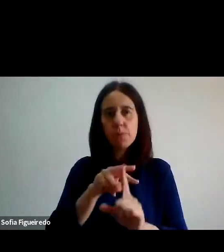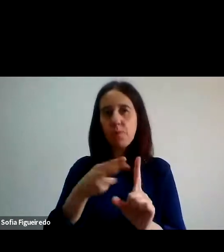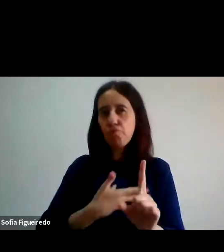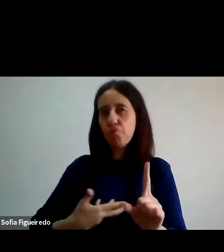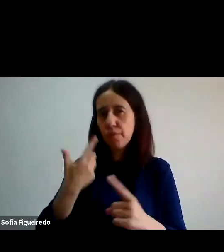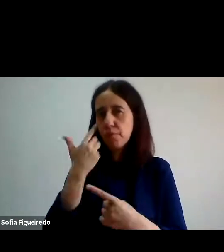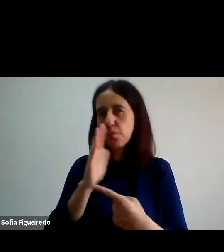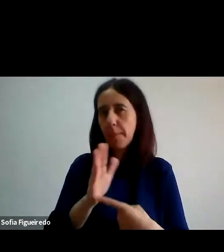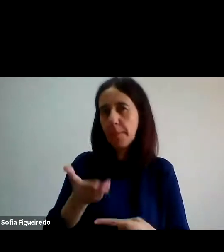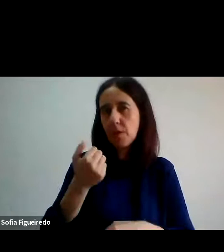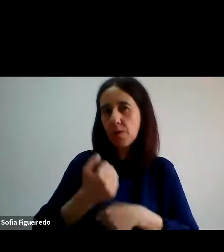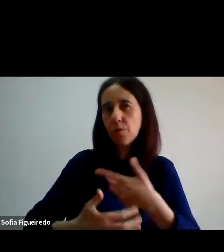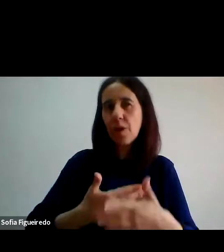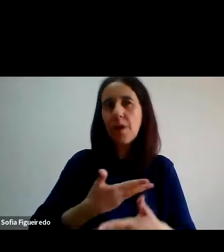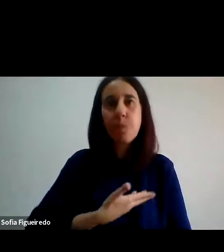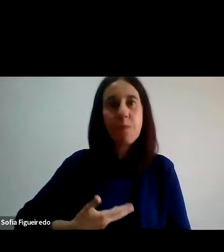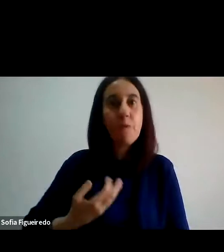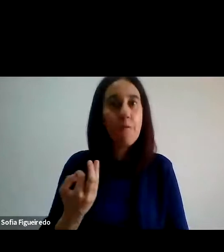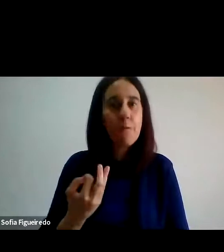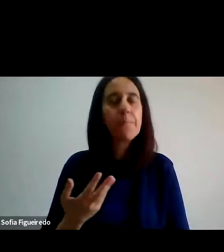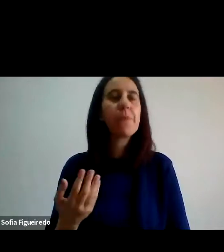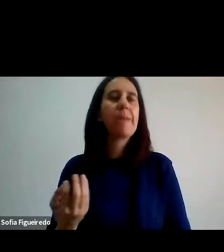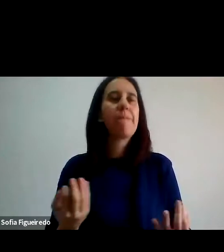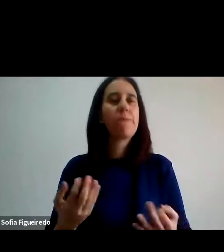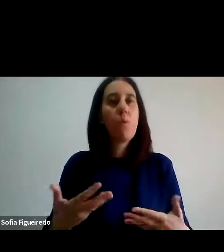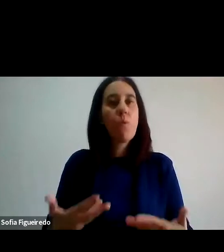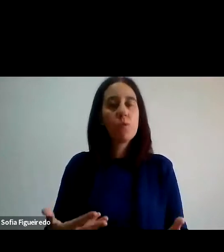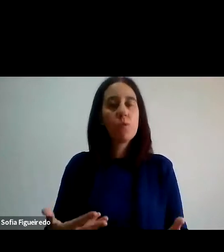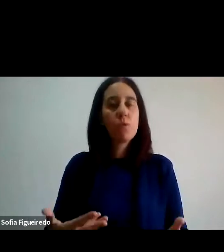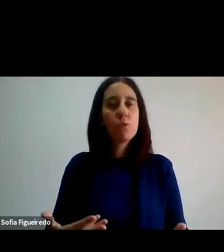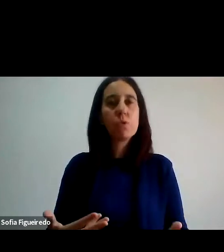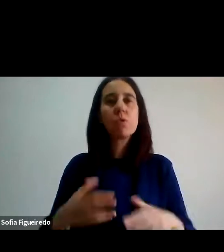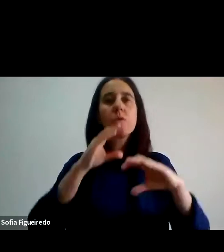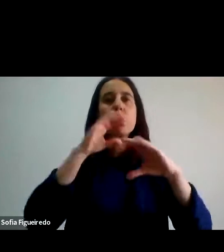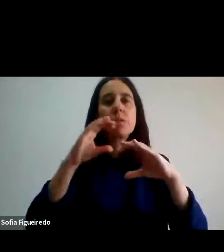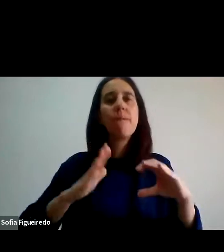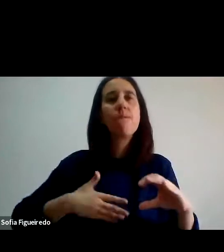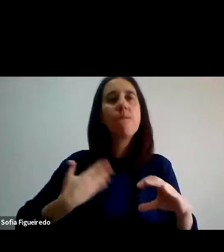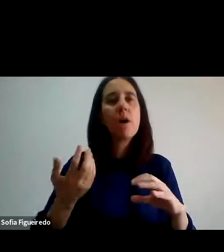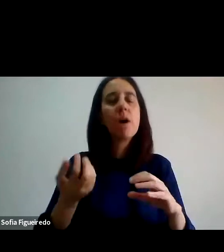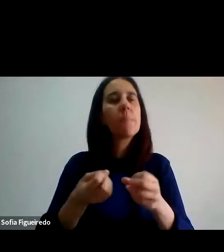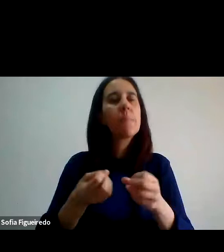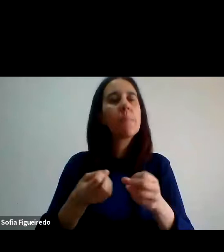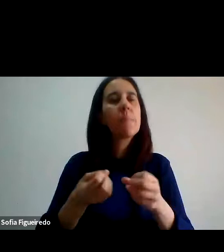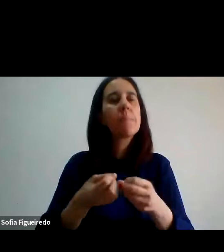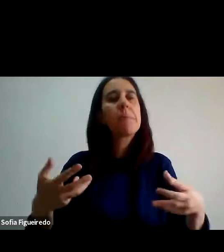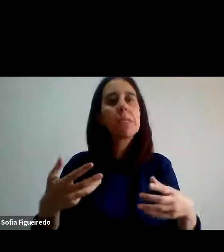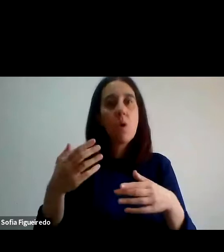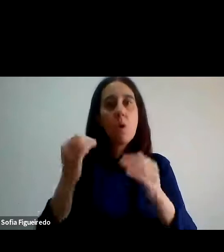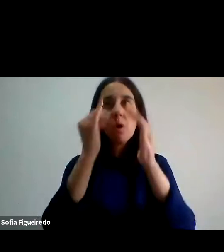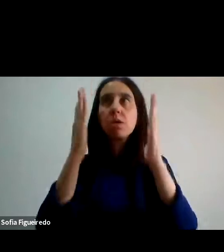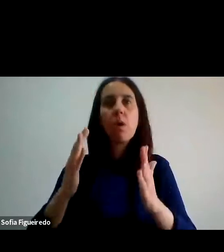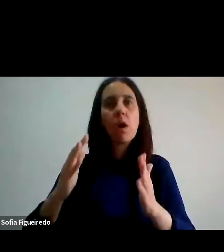mais funcional, que tinha no passado. E, efetivamente, hoje em dia, a comunicação é cada vez mais estratégica nas organizações e nós temos que